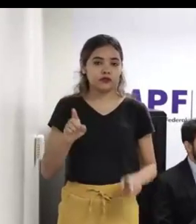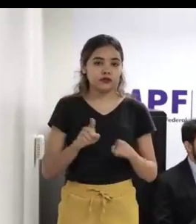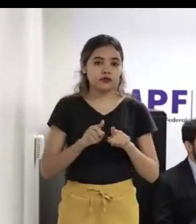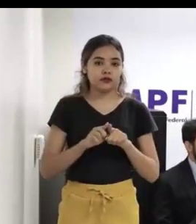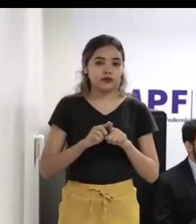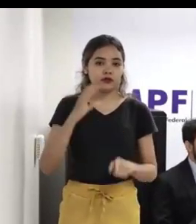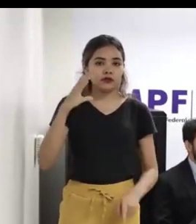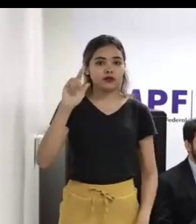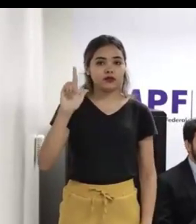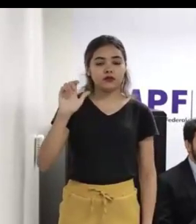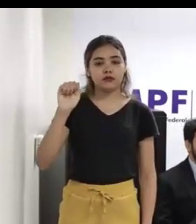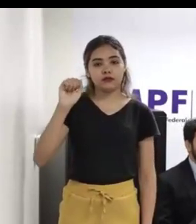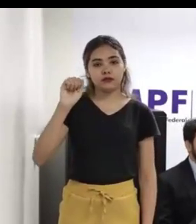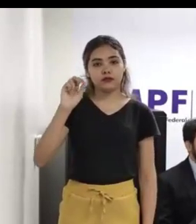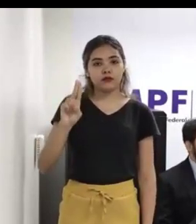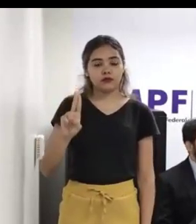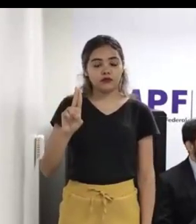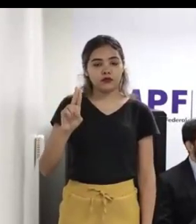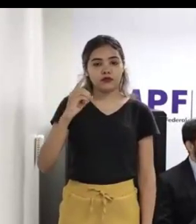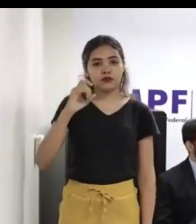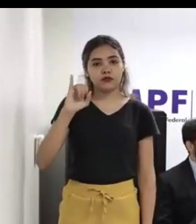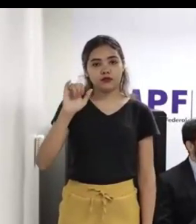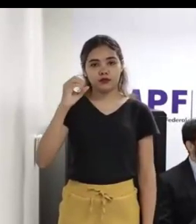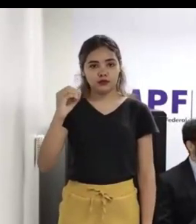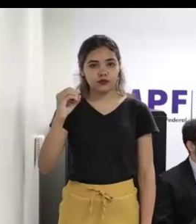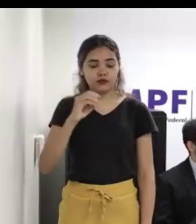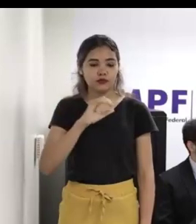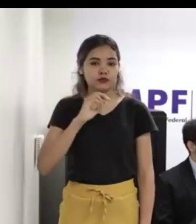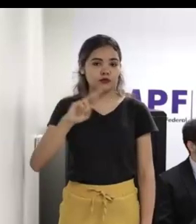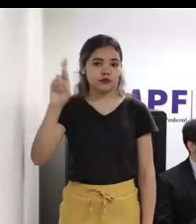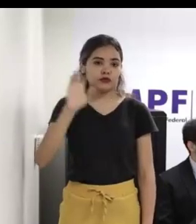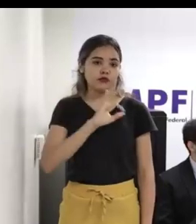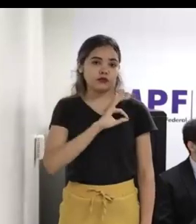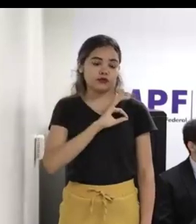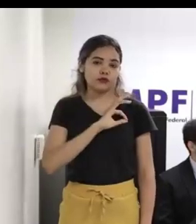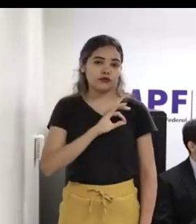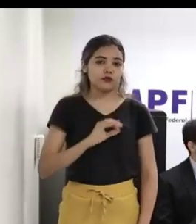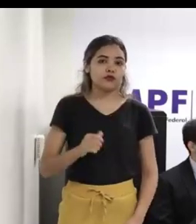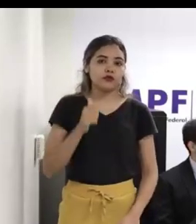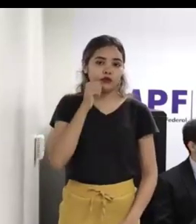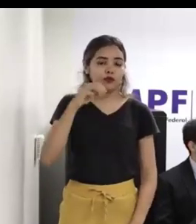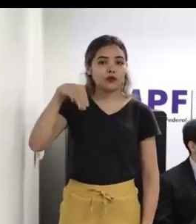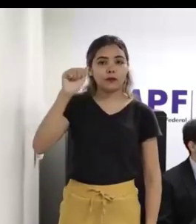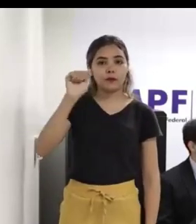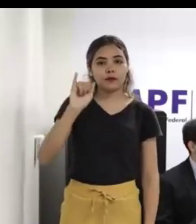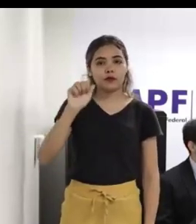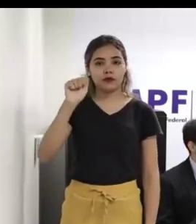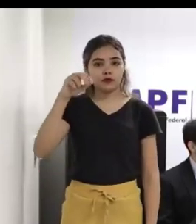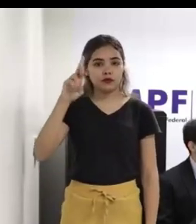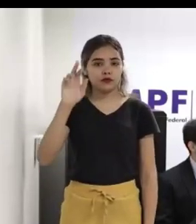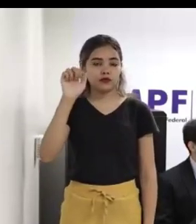federal em Santarém Maiara Maira Castro Gonçalves da Polícia Militar da ronda Comunitária